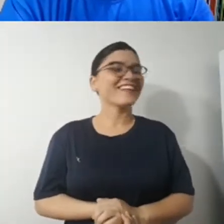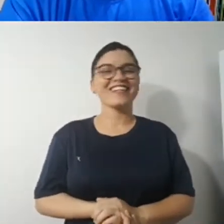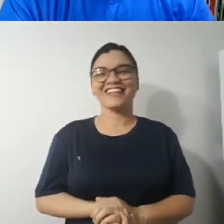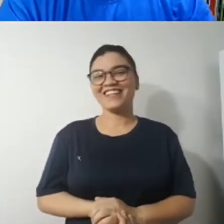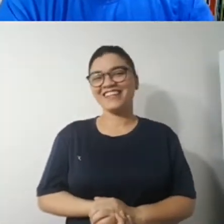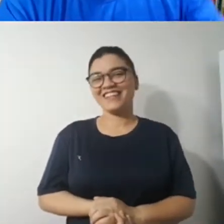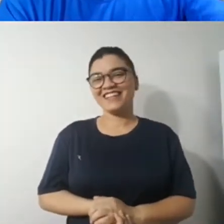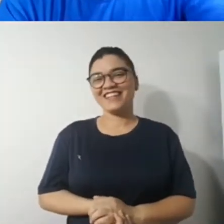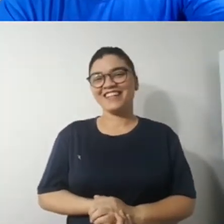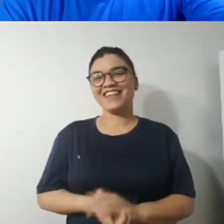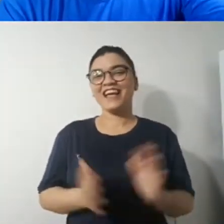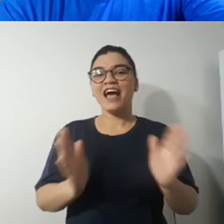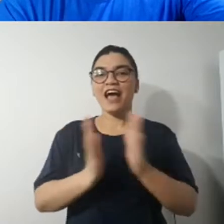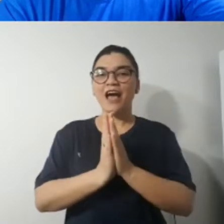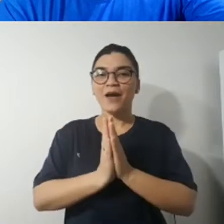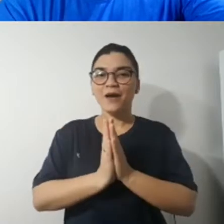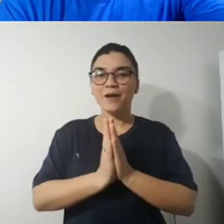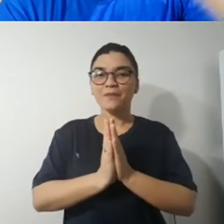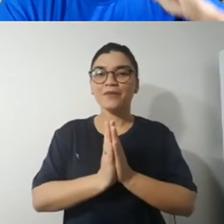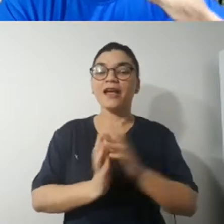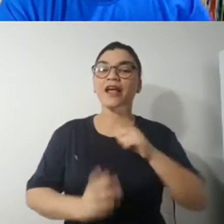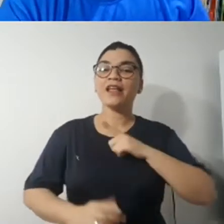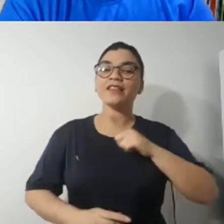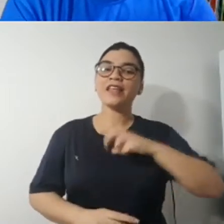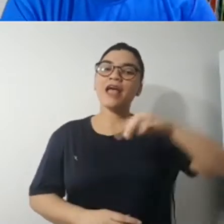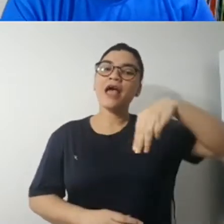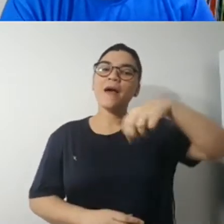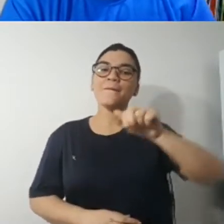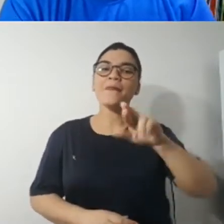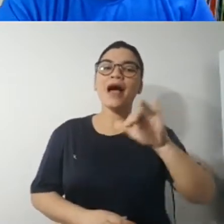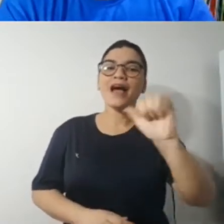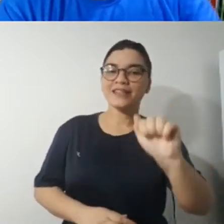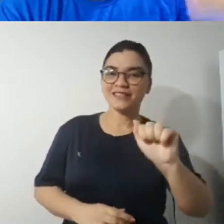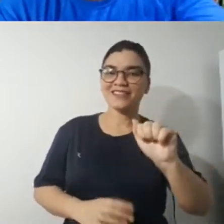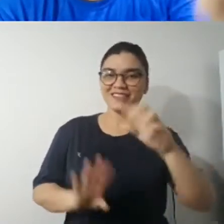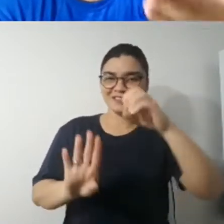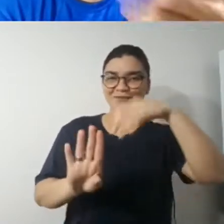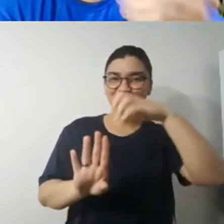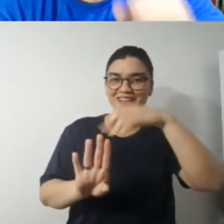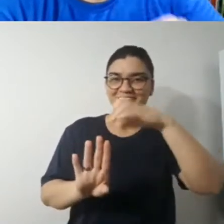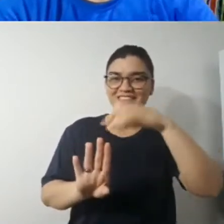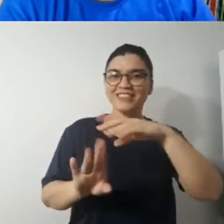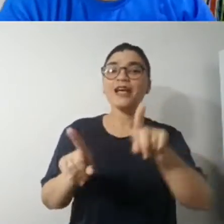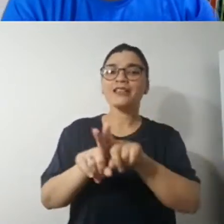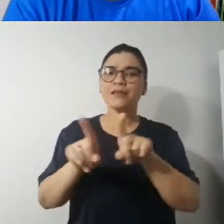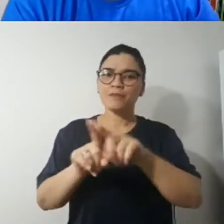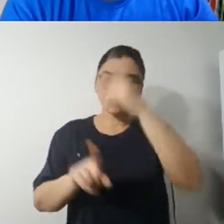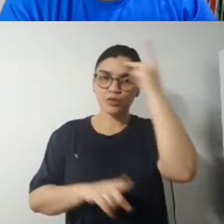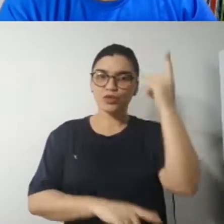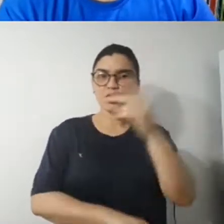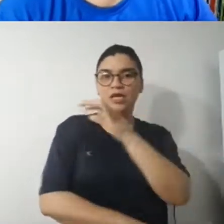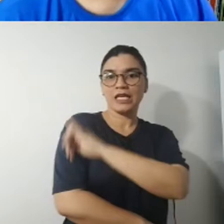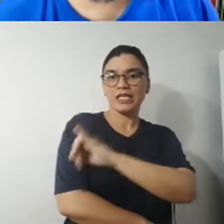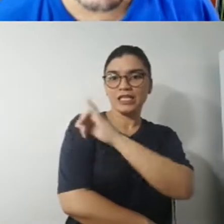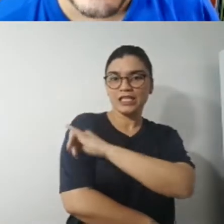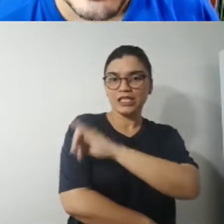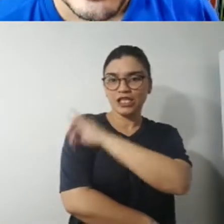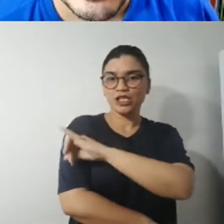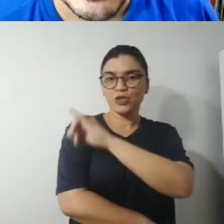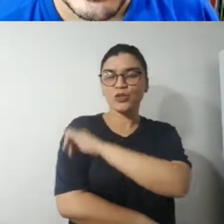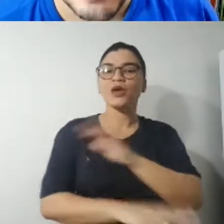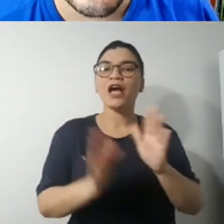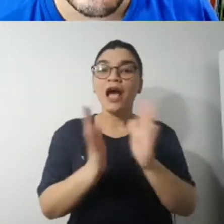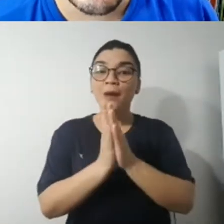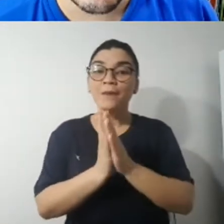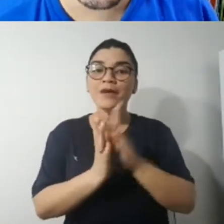Amém. Maria, nossa irmã Maria, Deus abençoe. Temos aqui gente do Rio de Janeiro. Amém. Deus te abençoe.